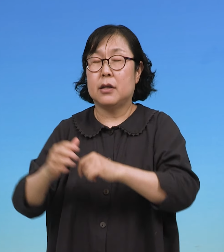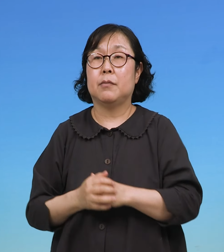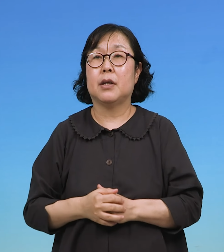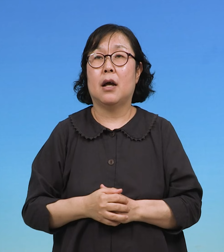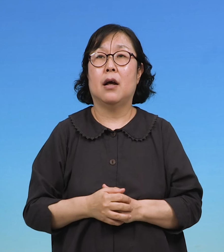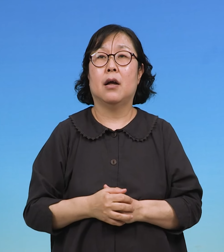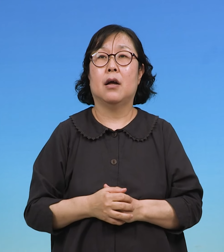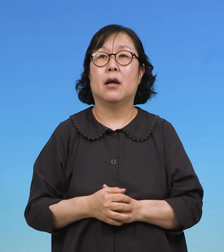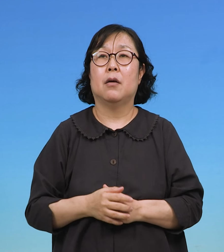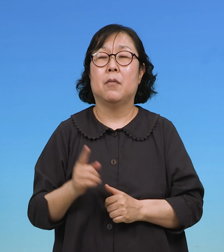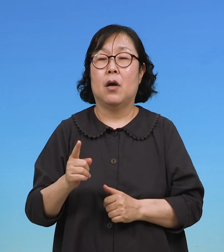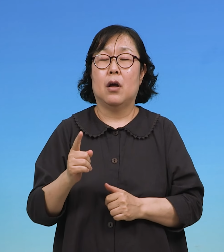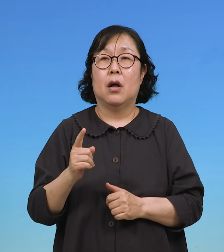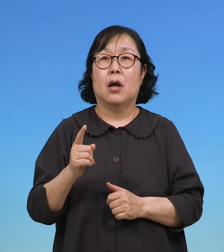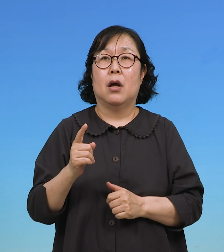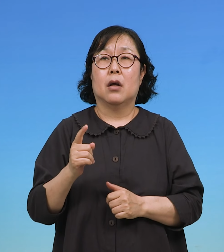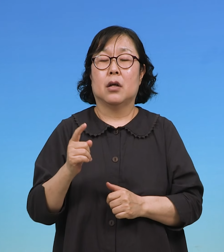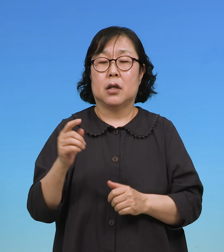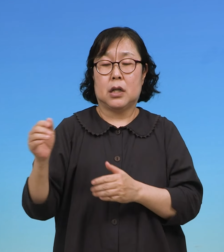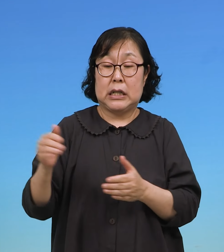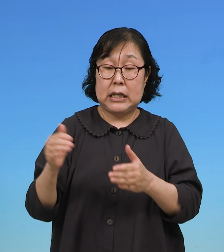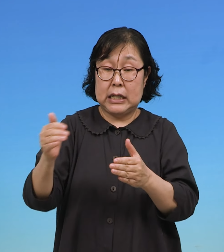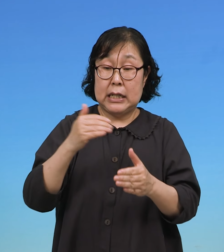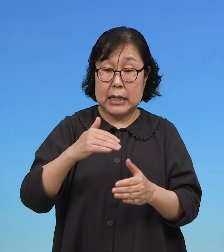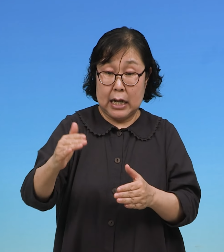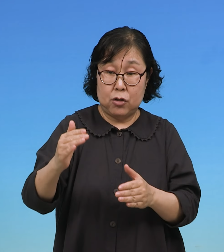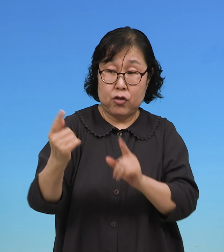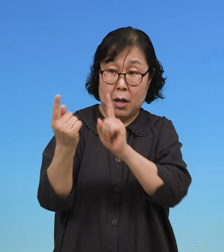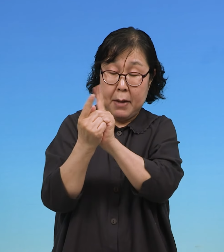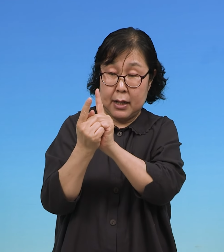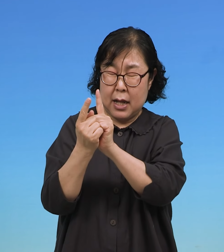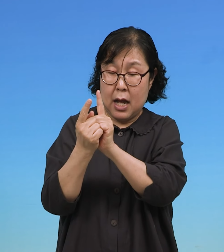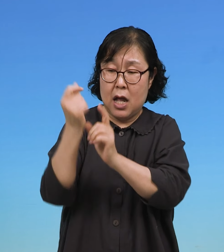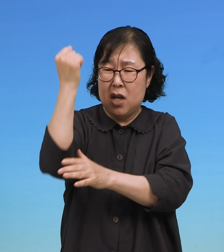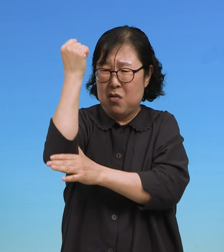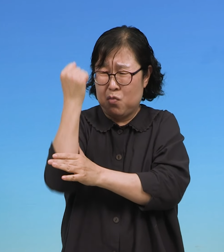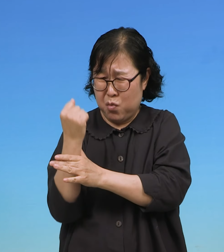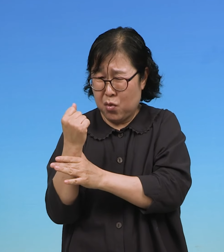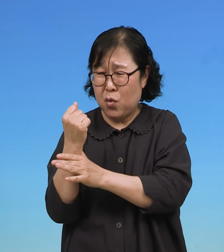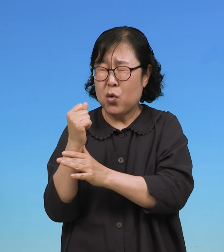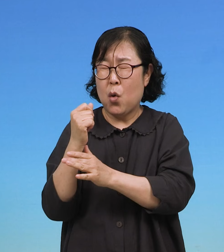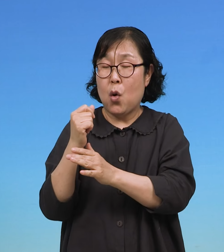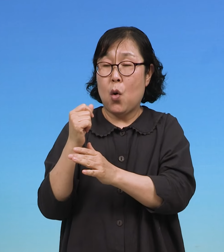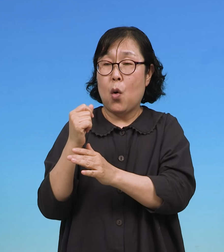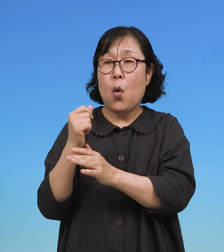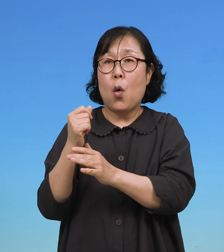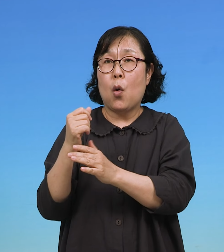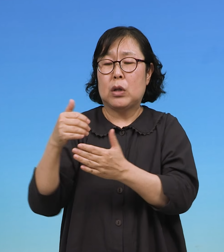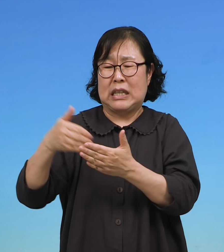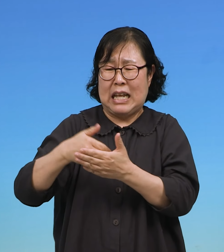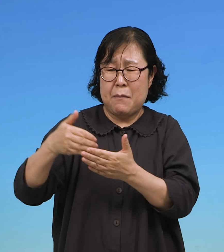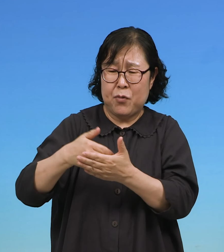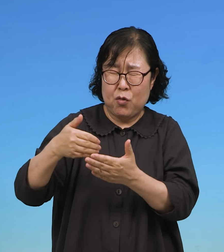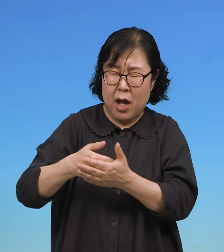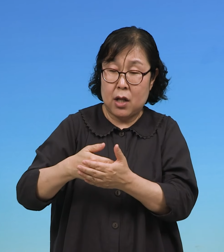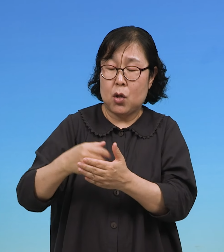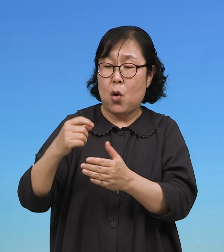길 가는 어떤 남루한 옷을 입은 아저씨 막 껴안아주고 싶은 충동이 축복해주고 싶은 게 축복.